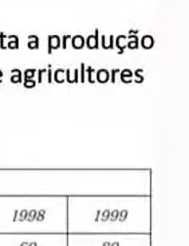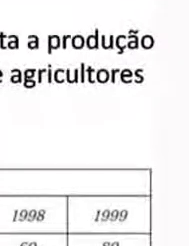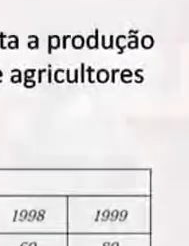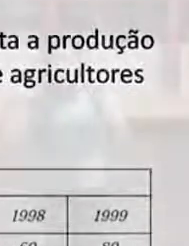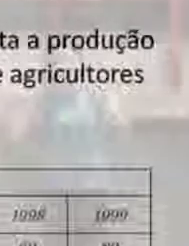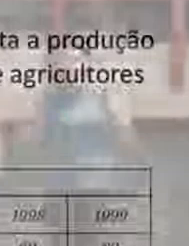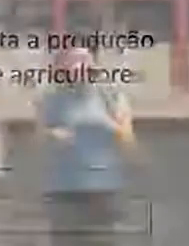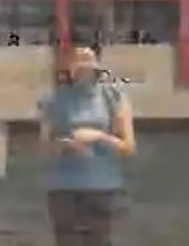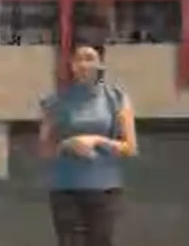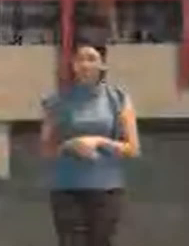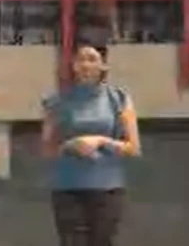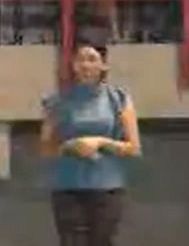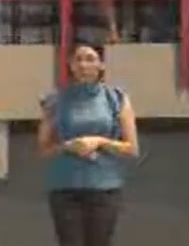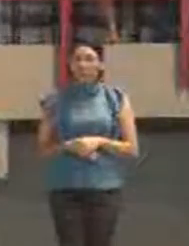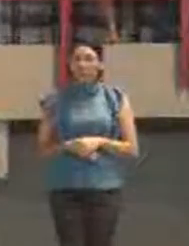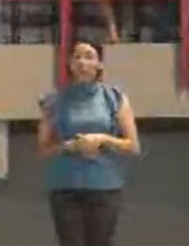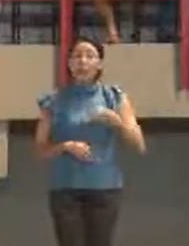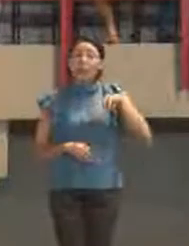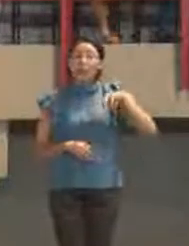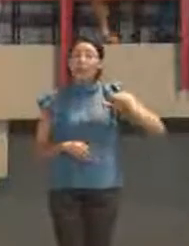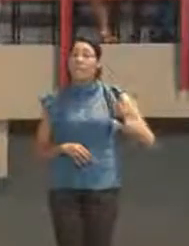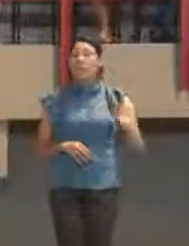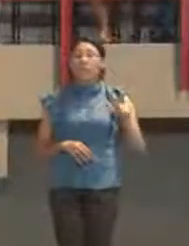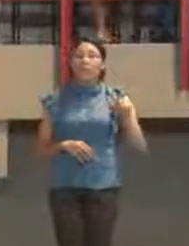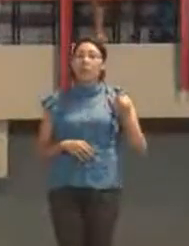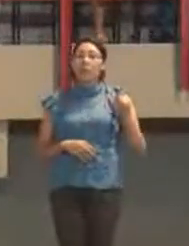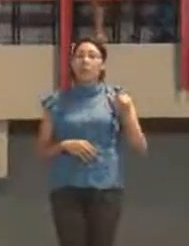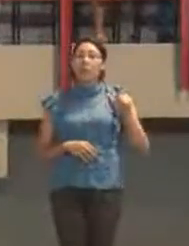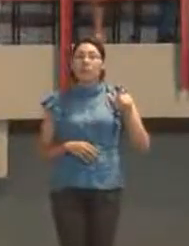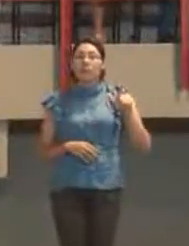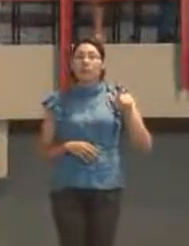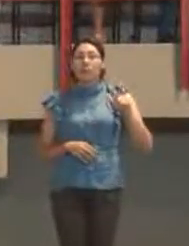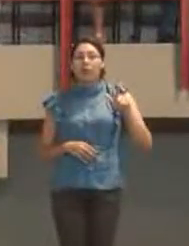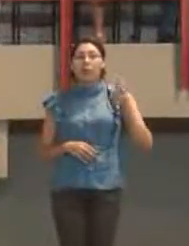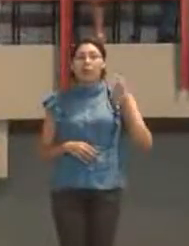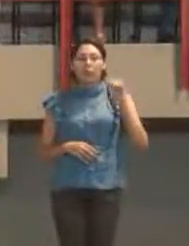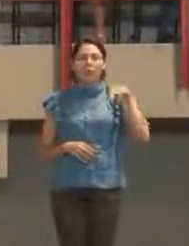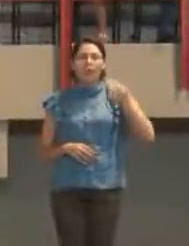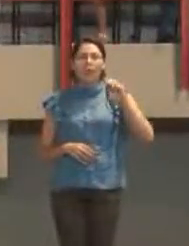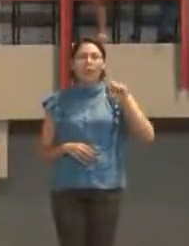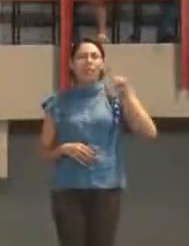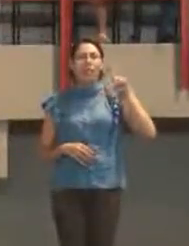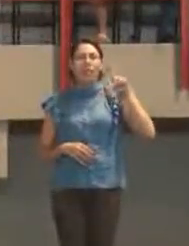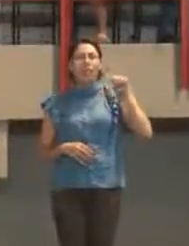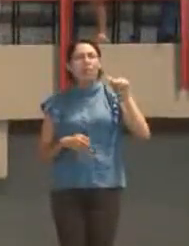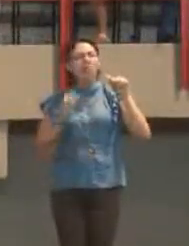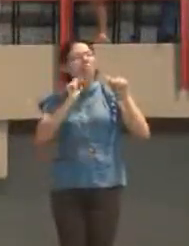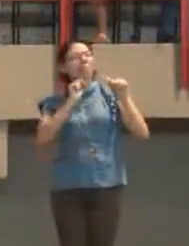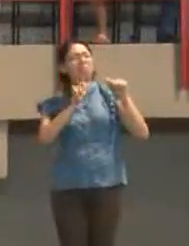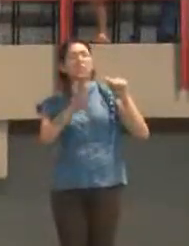1.000 toneladas. Galera, o que é 1.000 toneladas?